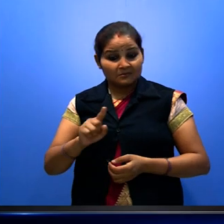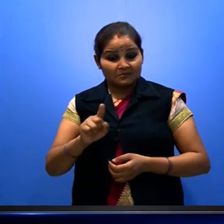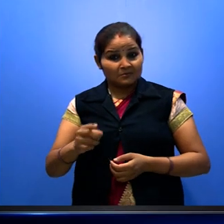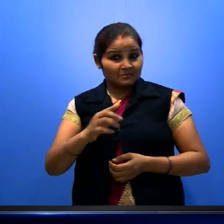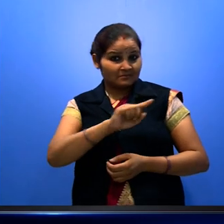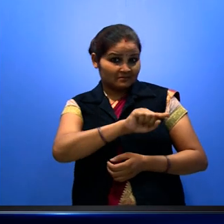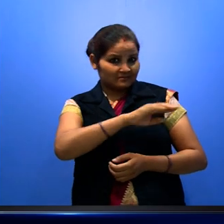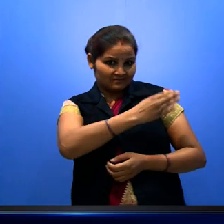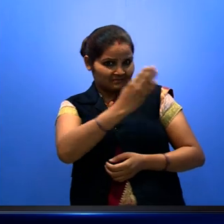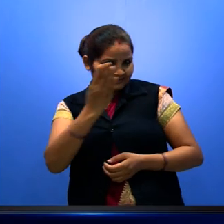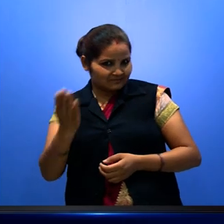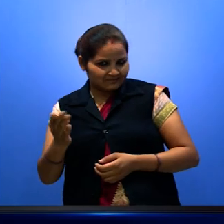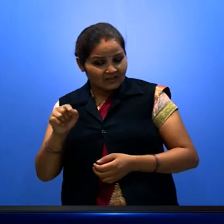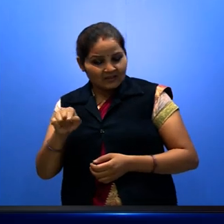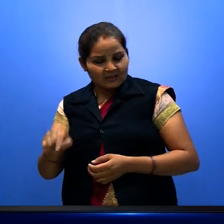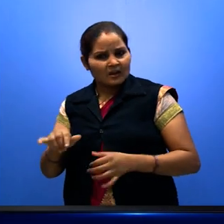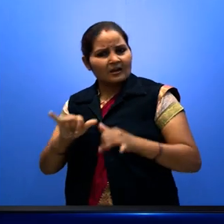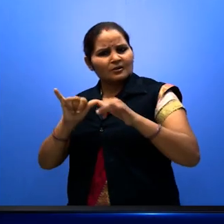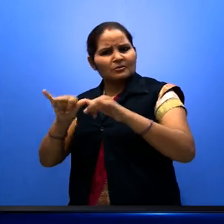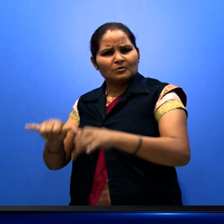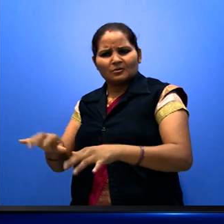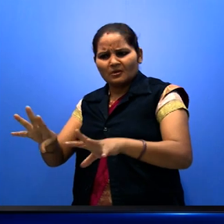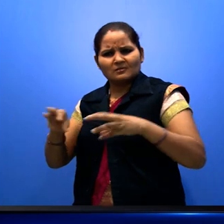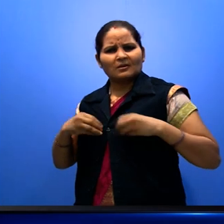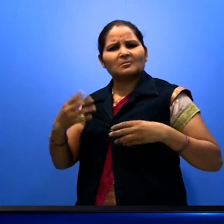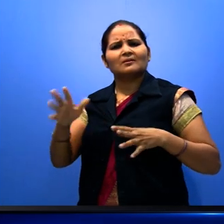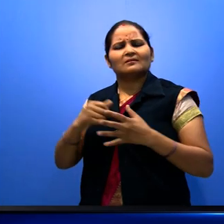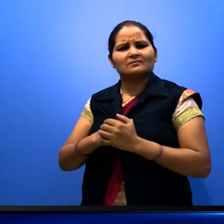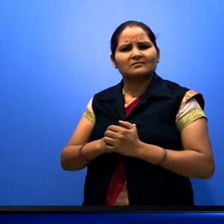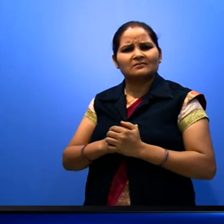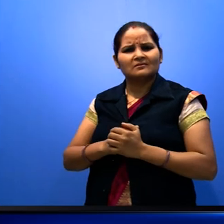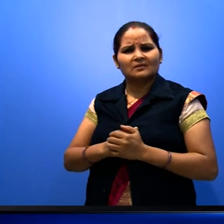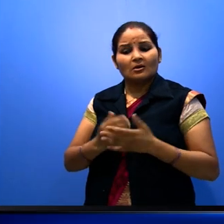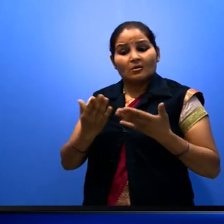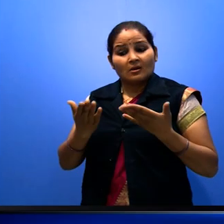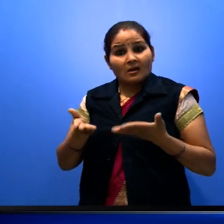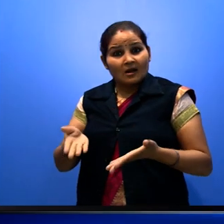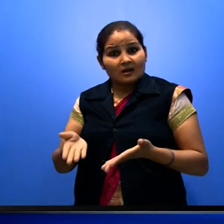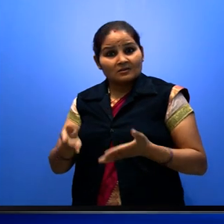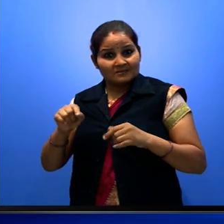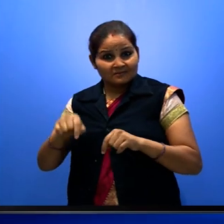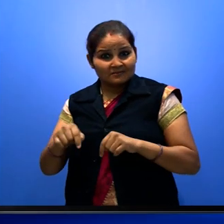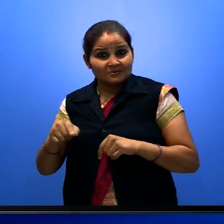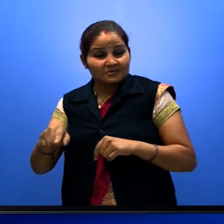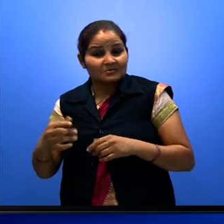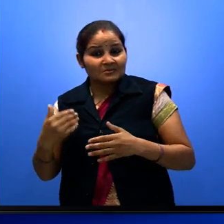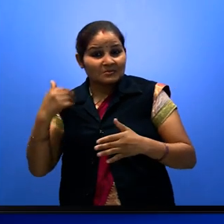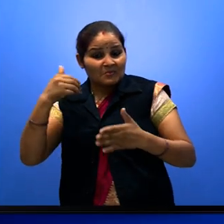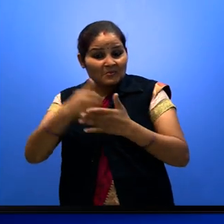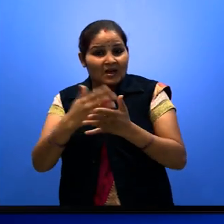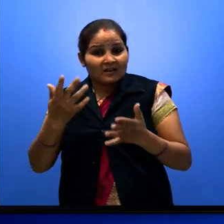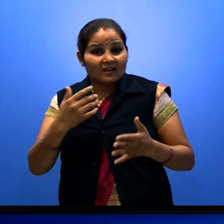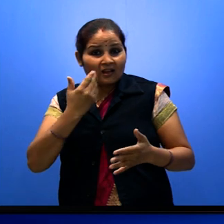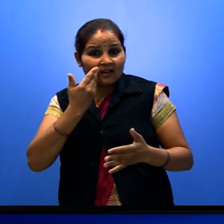यहाँ आए तो आप यहाँ रुकने को भी तैयार नहीं थे, और आज आप यहाँ तक